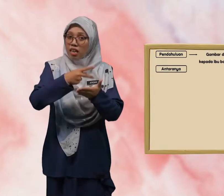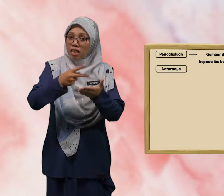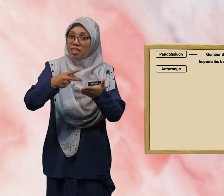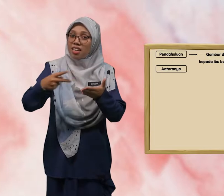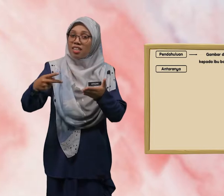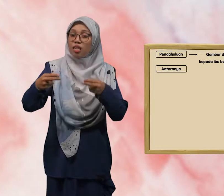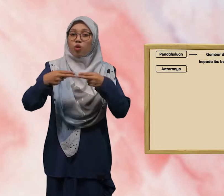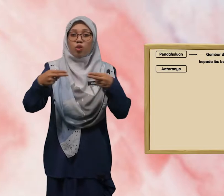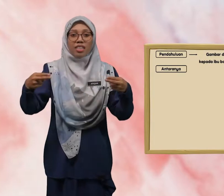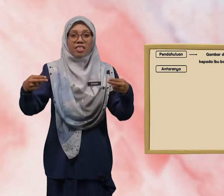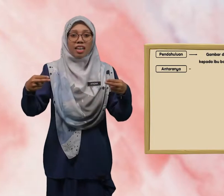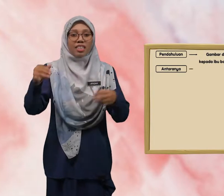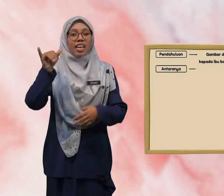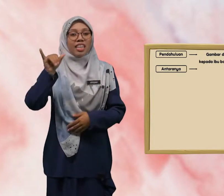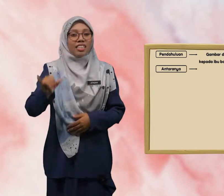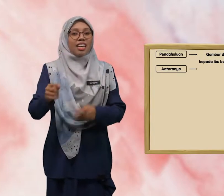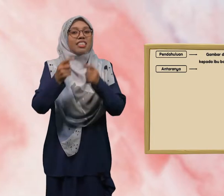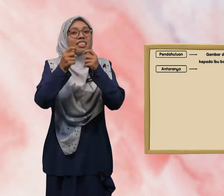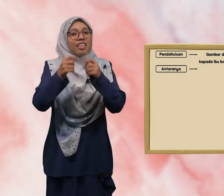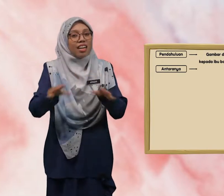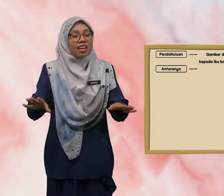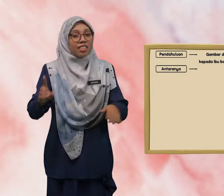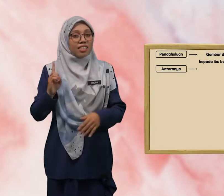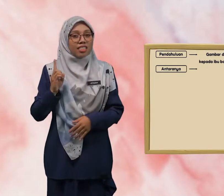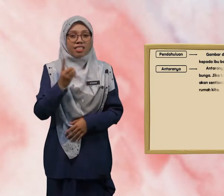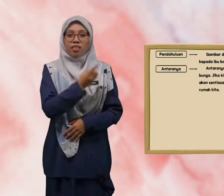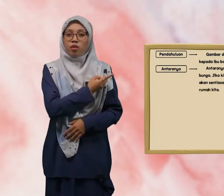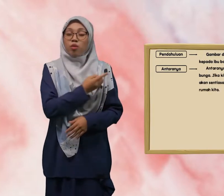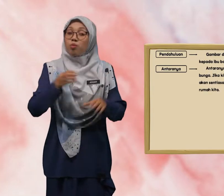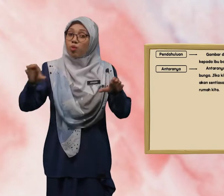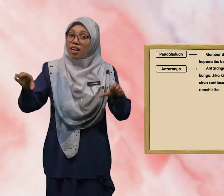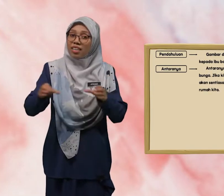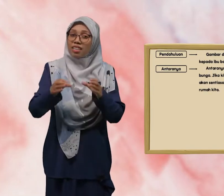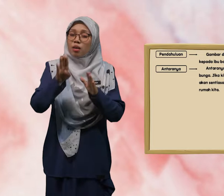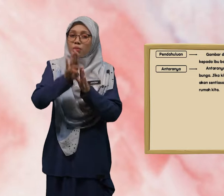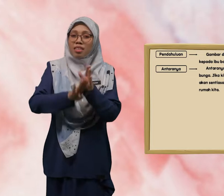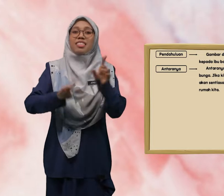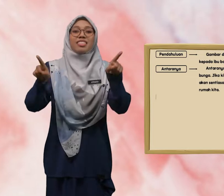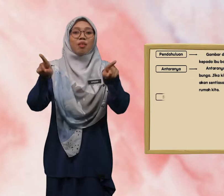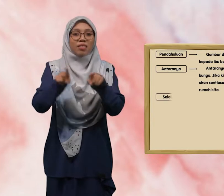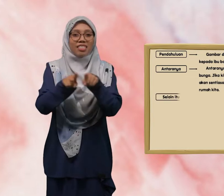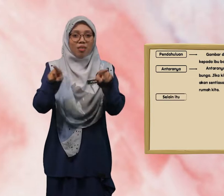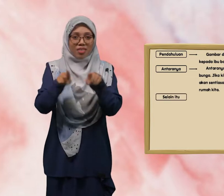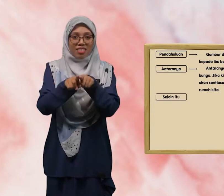karangan ulasan yang telah itu buat bersama-sama